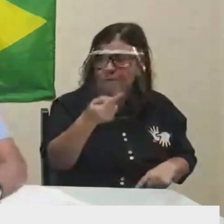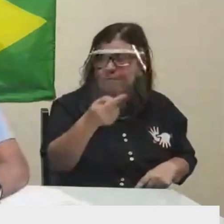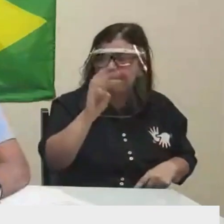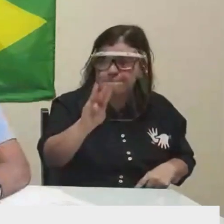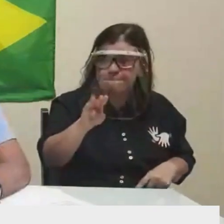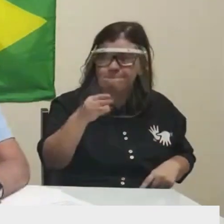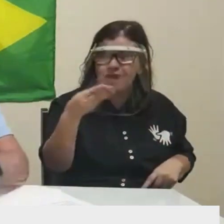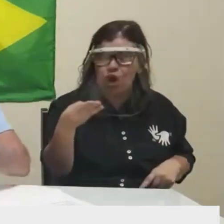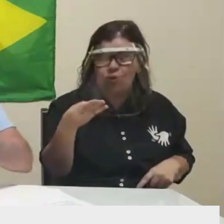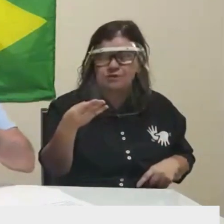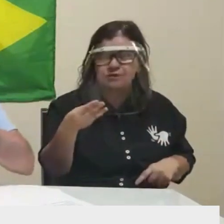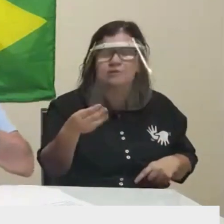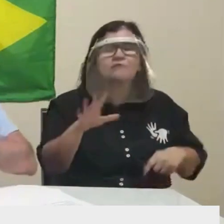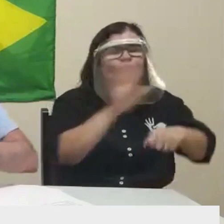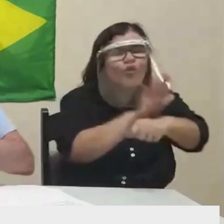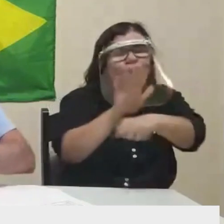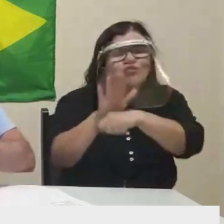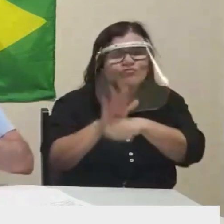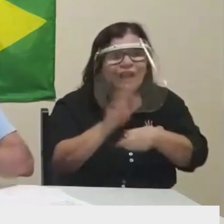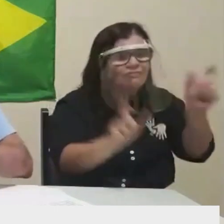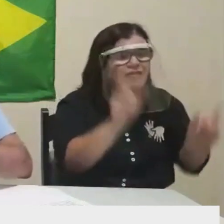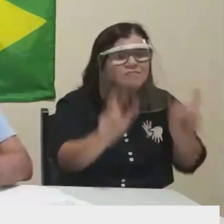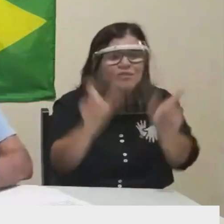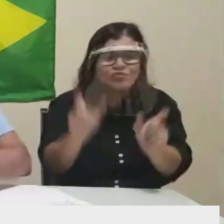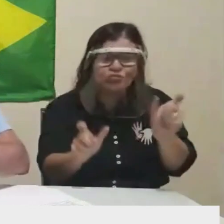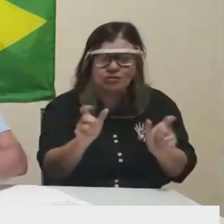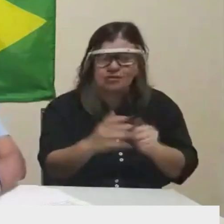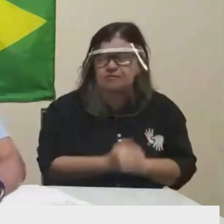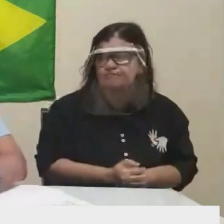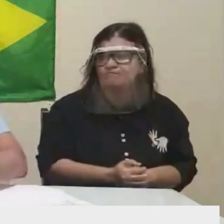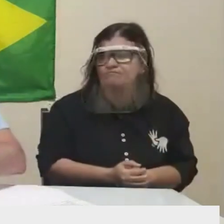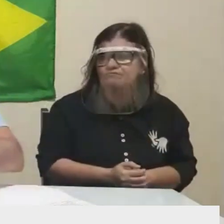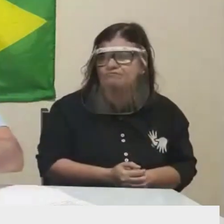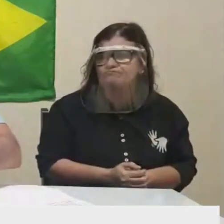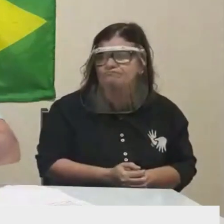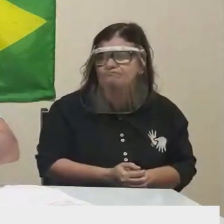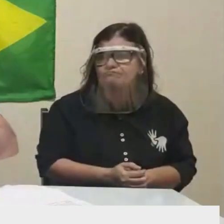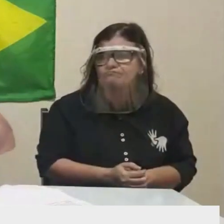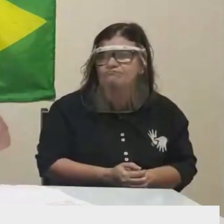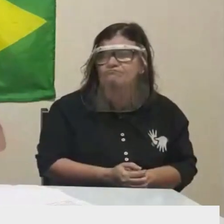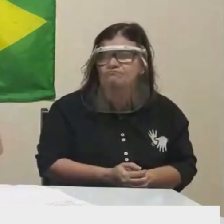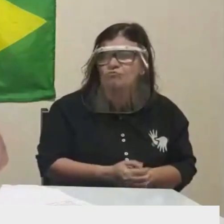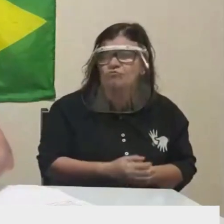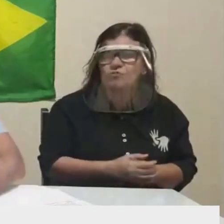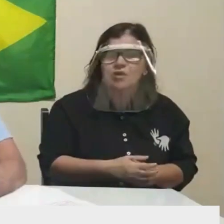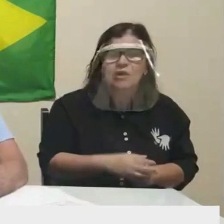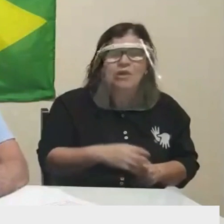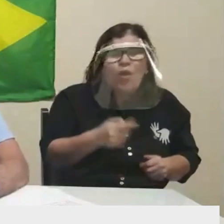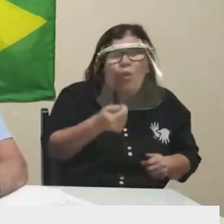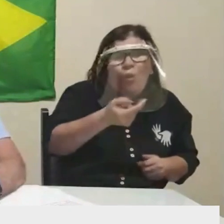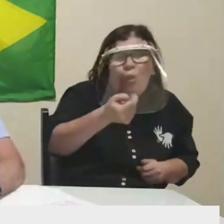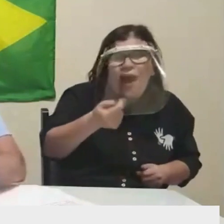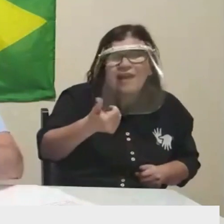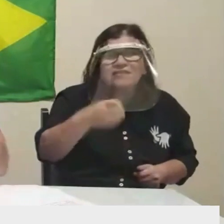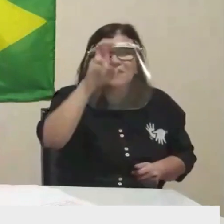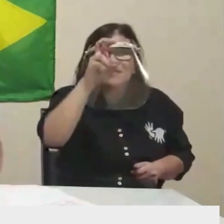atingidas com auxílio emergencial, 65 milhões de reais, quase 50 bi por mês.